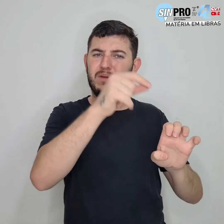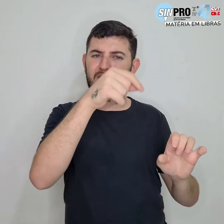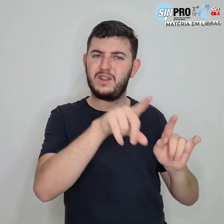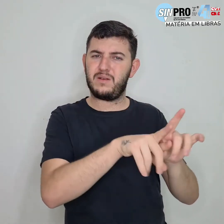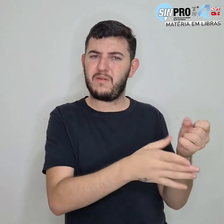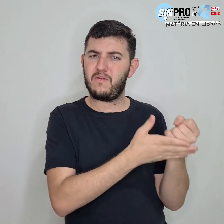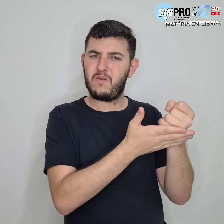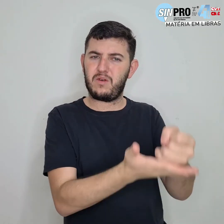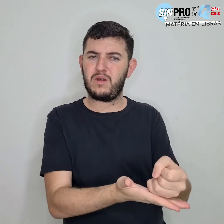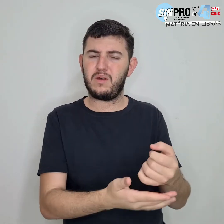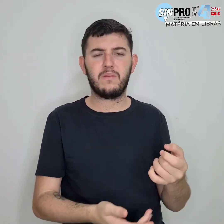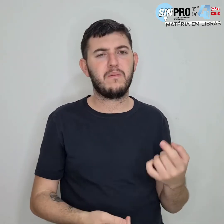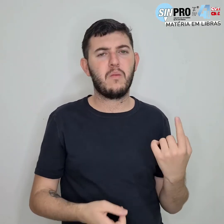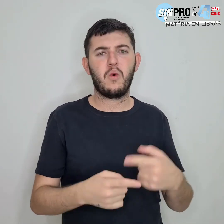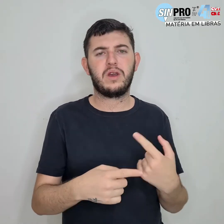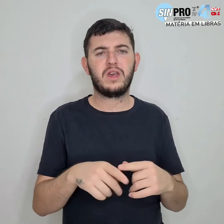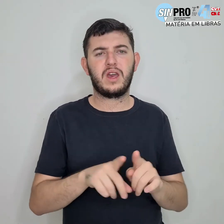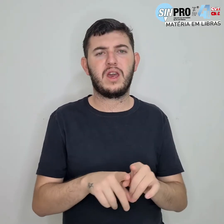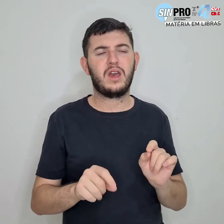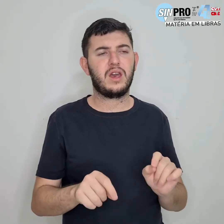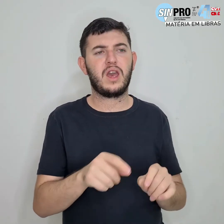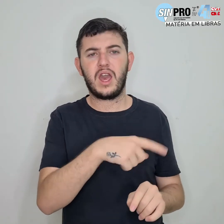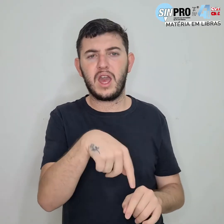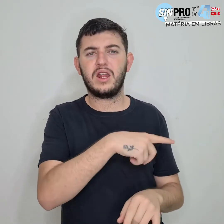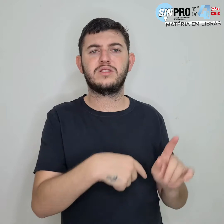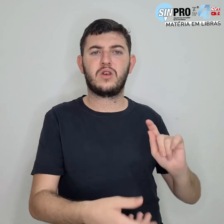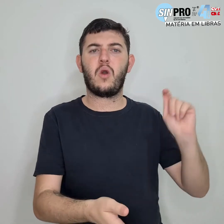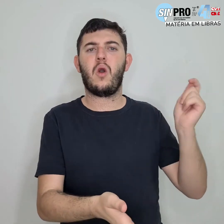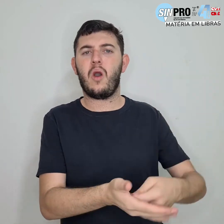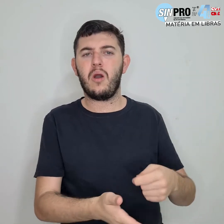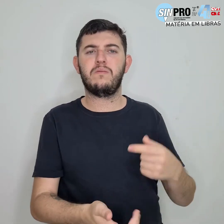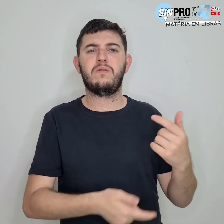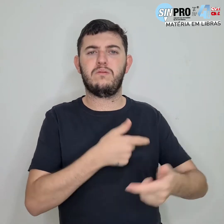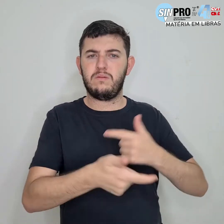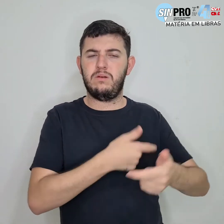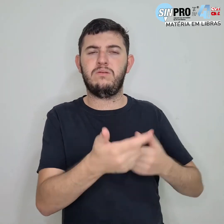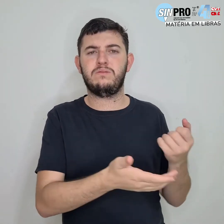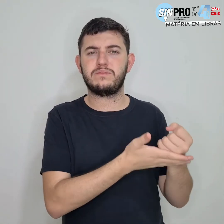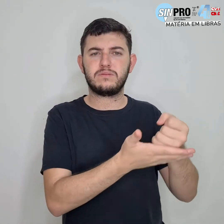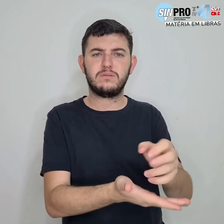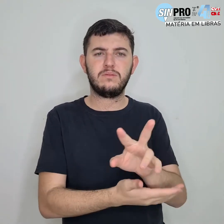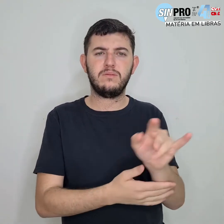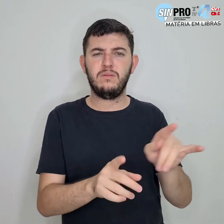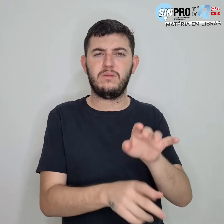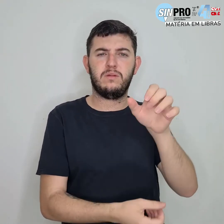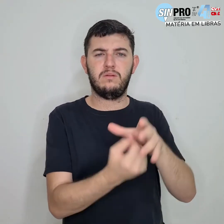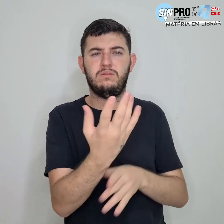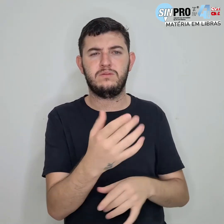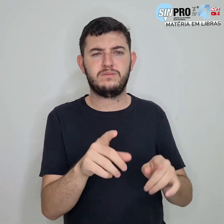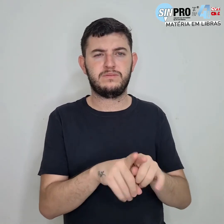que eles cobram para prestar os serviços, quem realmente irá gerar a crise fiscal? Deixo